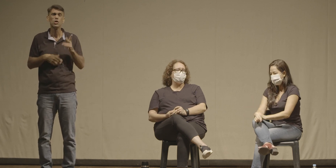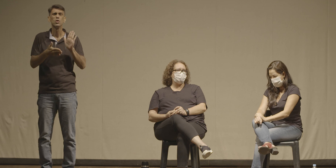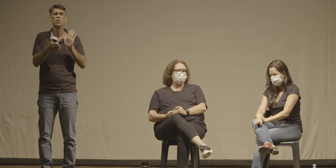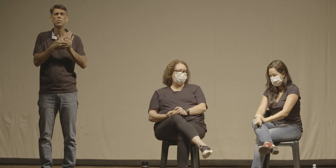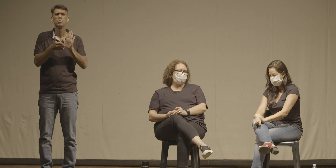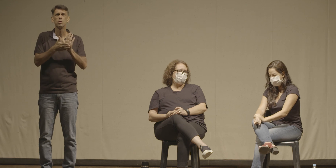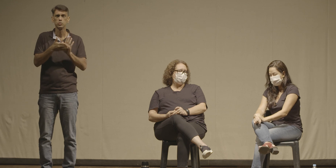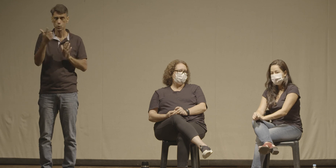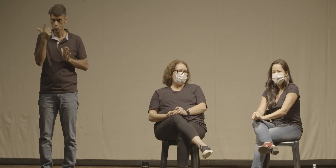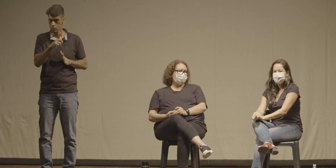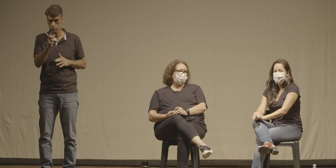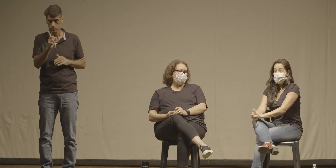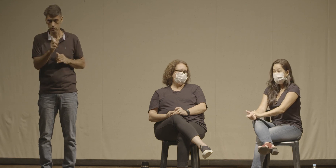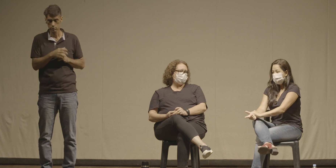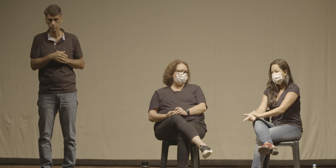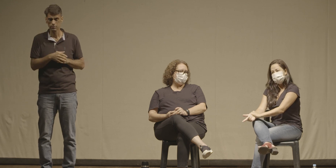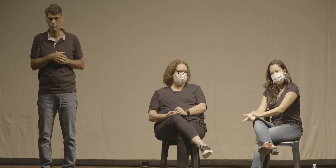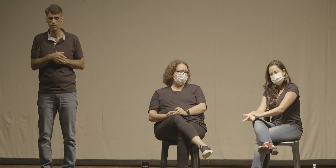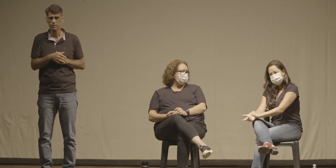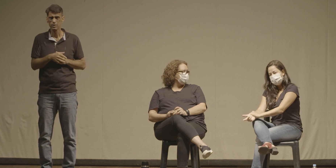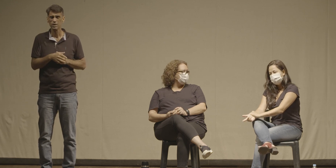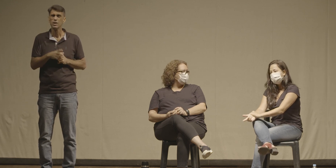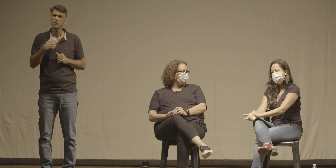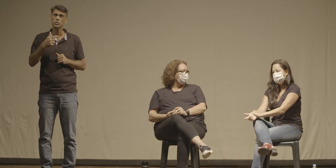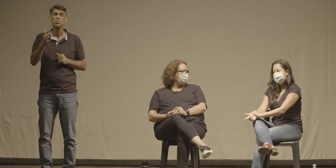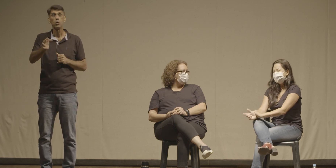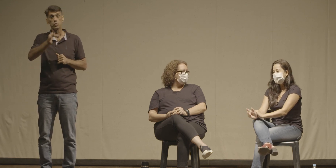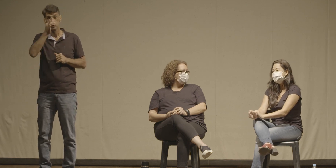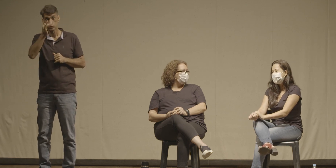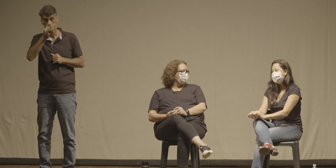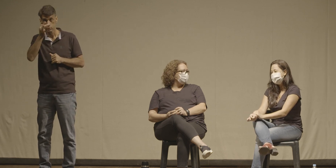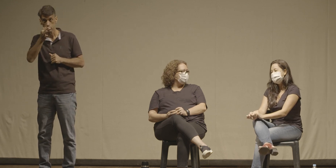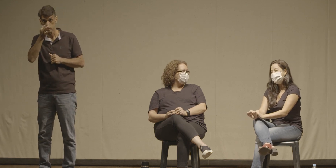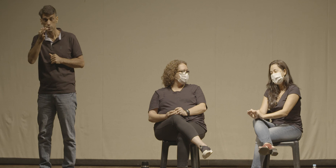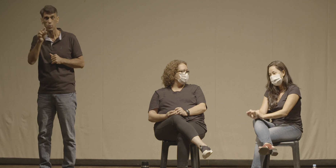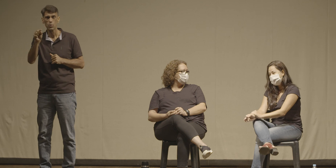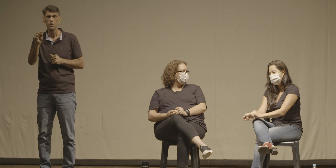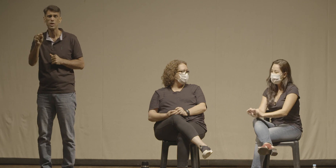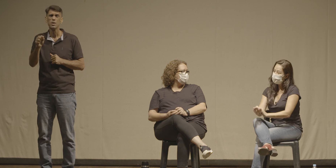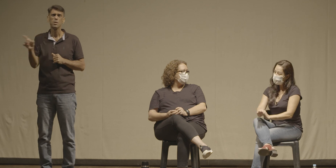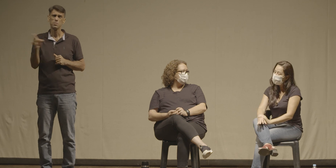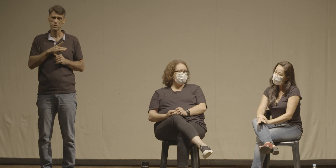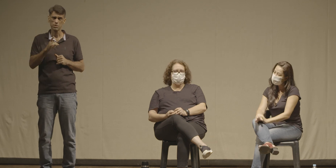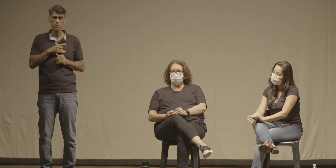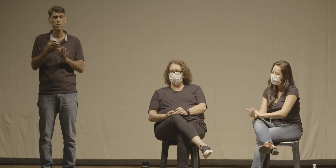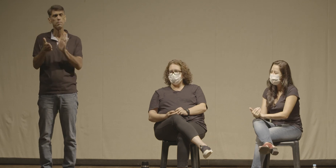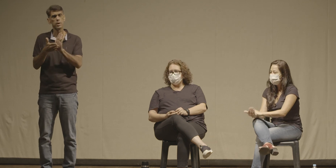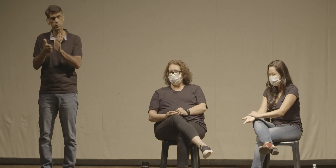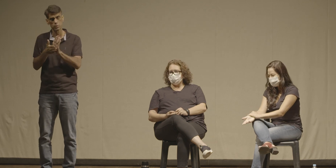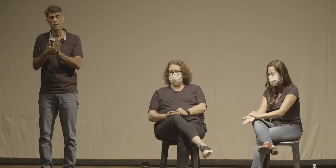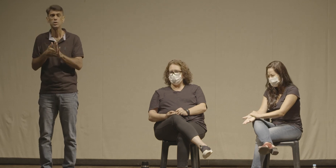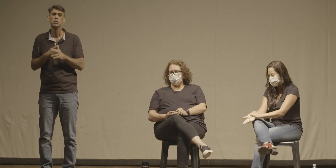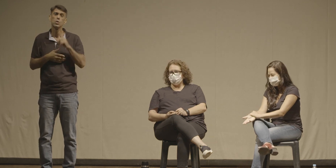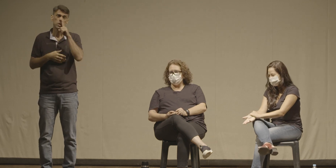não dar certo. E aí, como eu não sou uma flor de candura, ele não está ali para ter medo no que eu proponho, porque quem